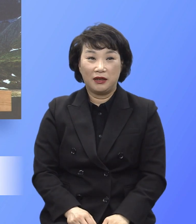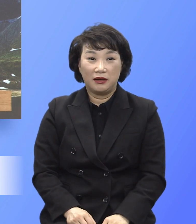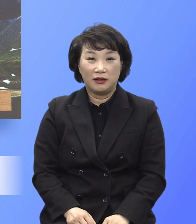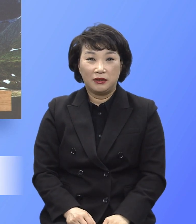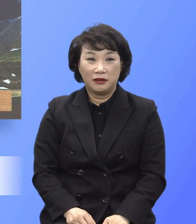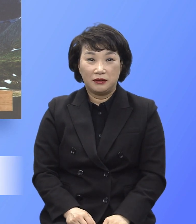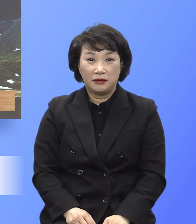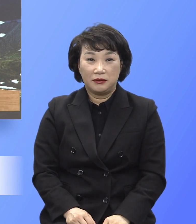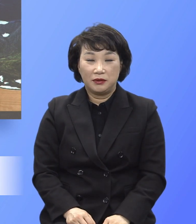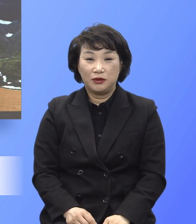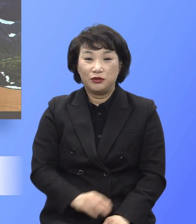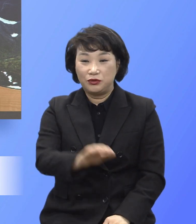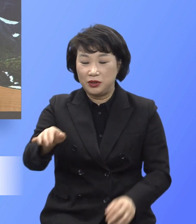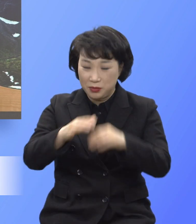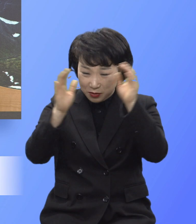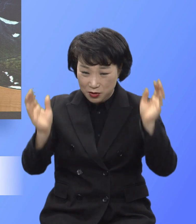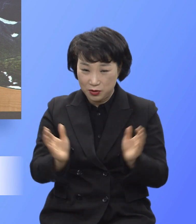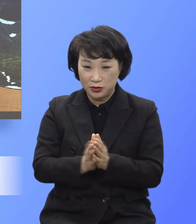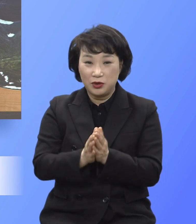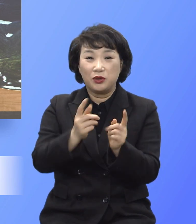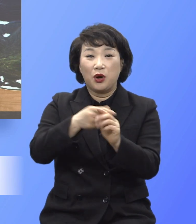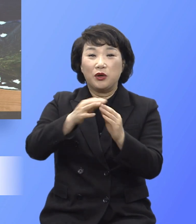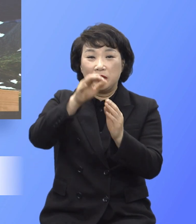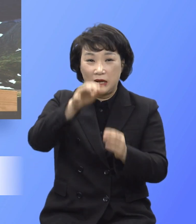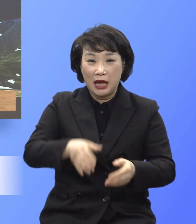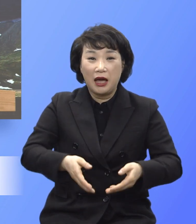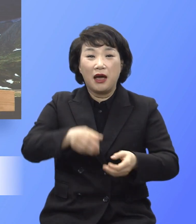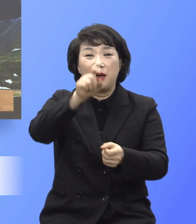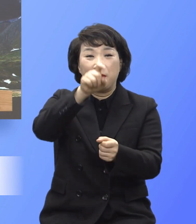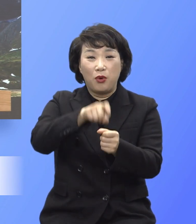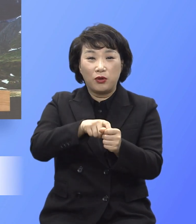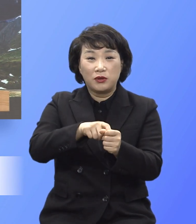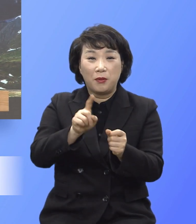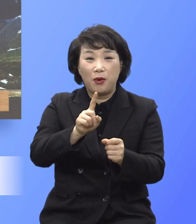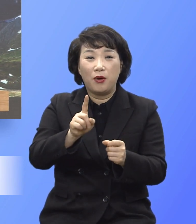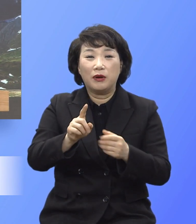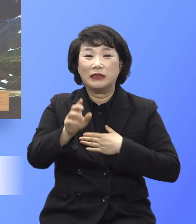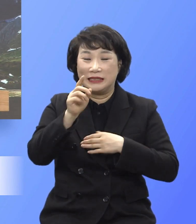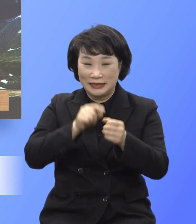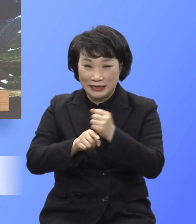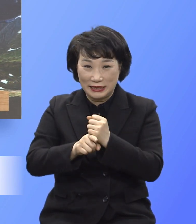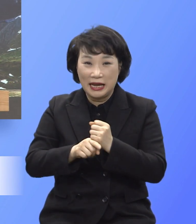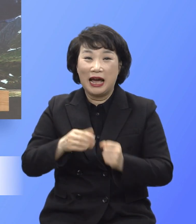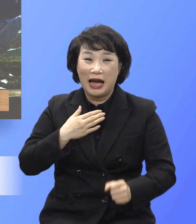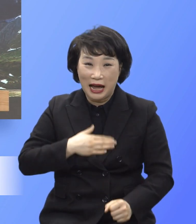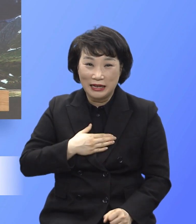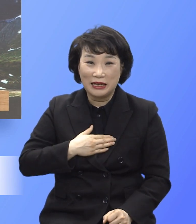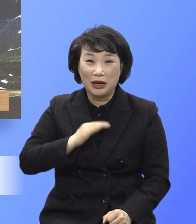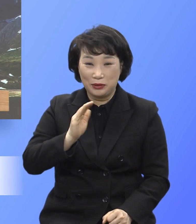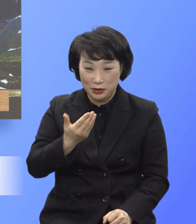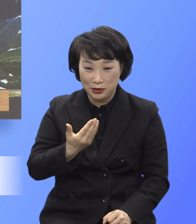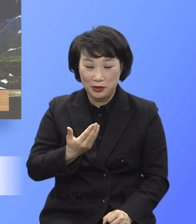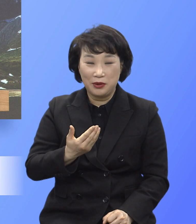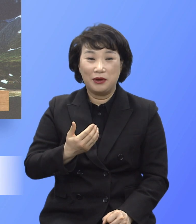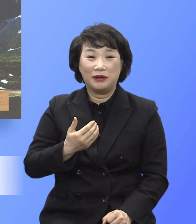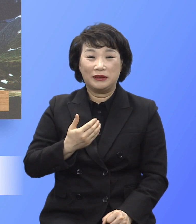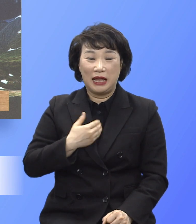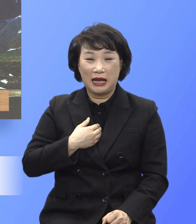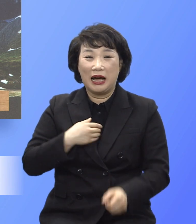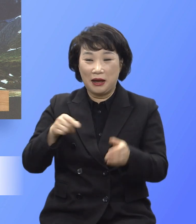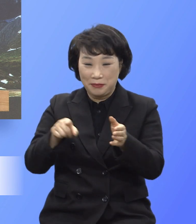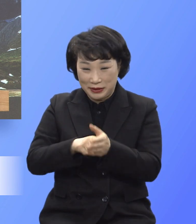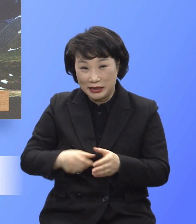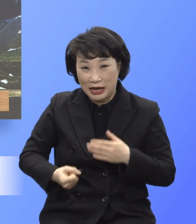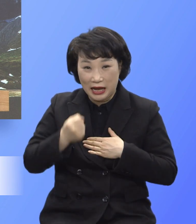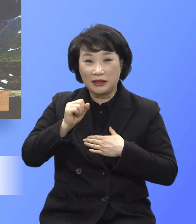말씀하셨습니다. 우리 모두가 다 교회의 목적이 뭐냐? 진리를 알게 되는 것이요,